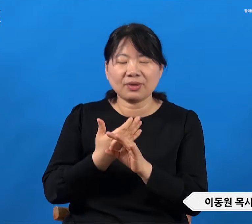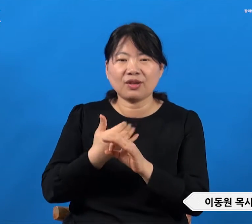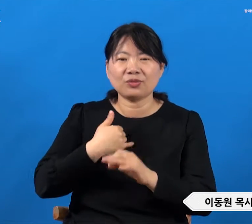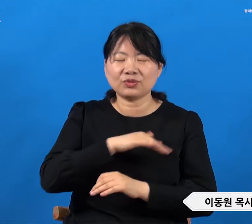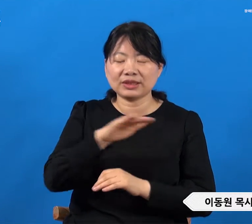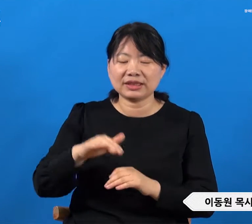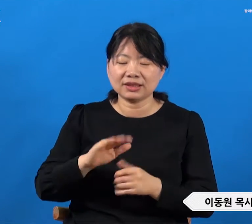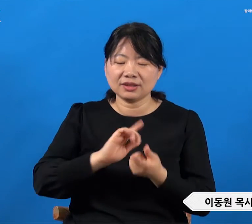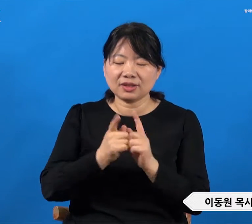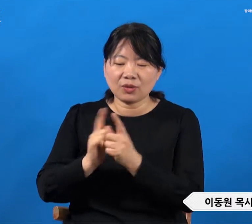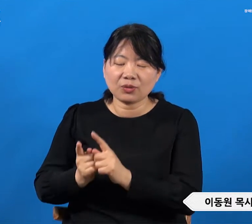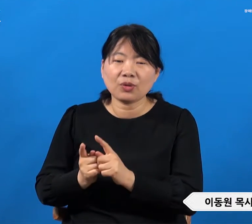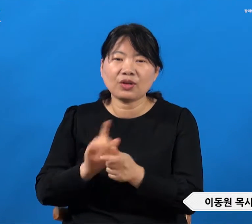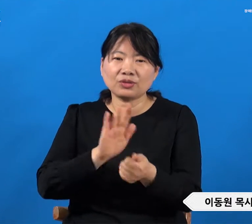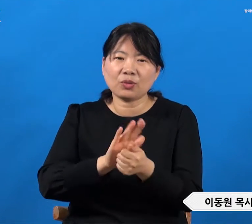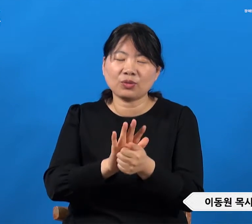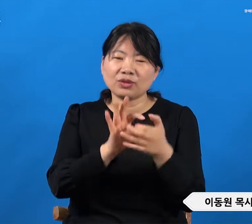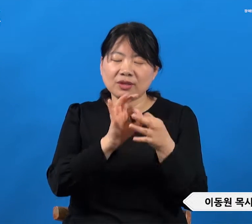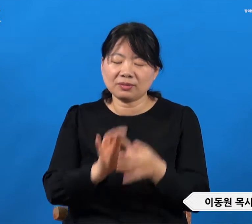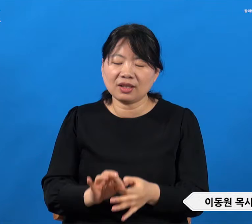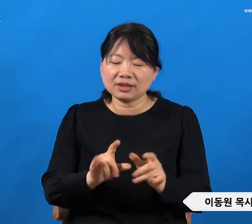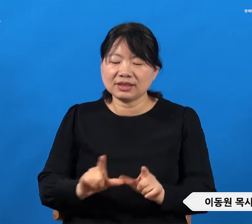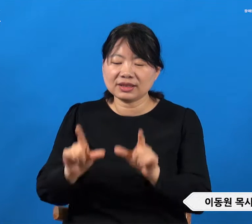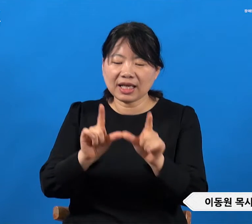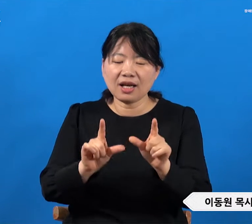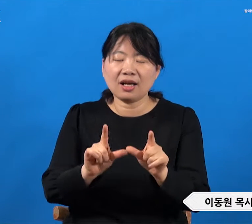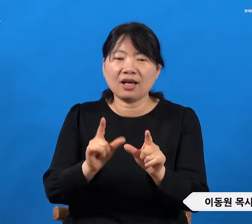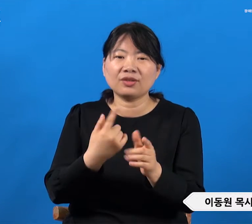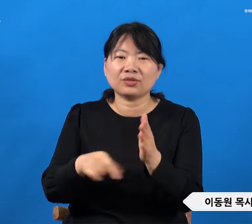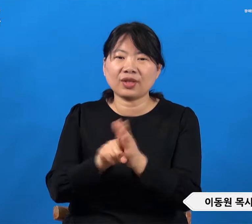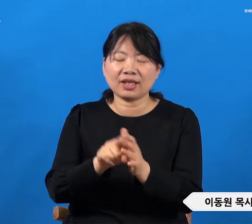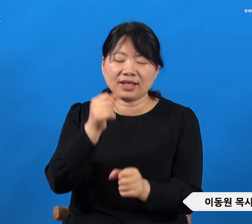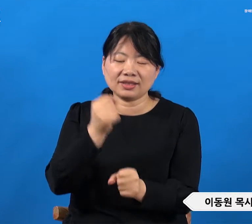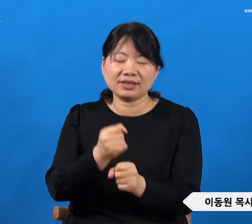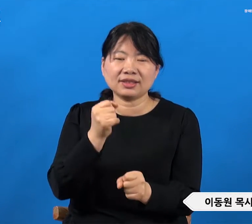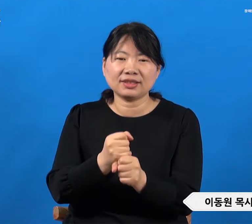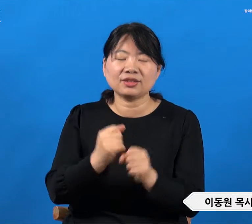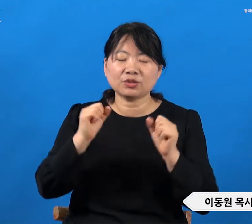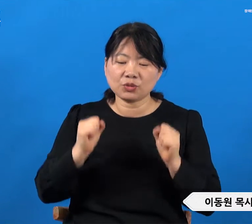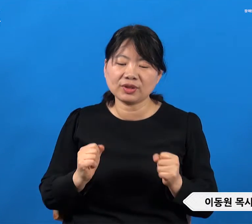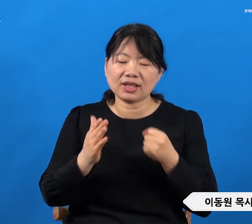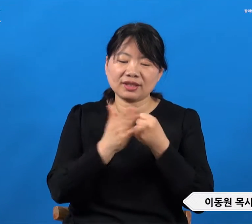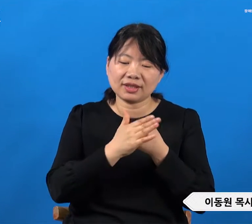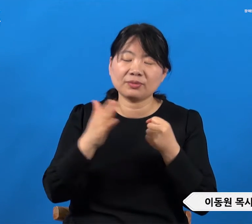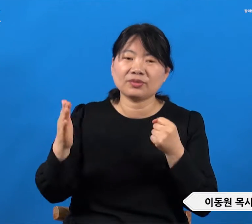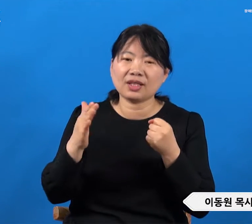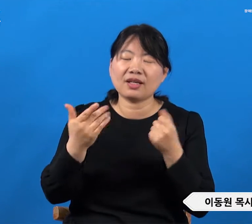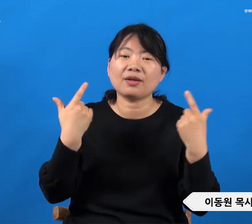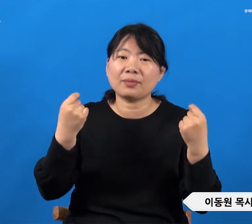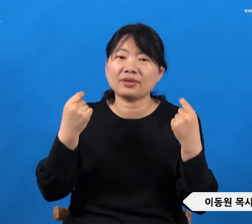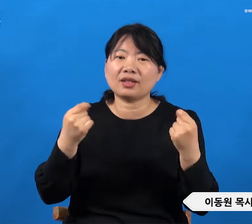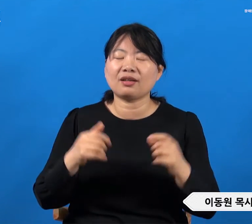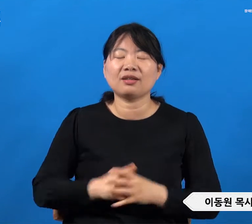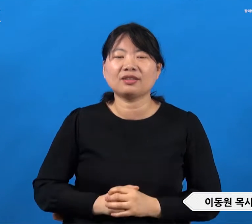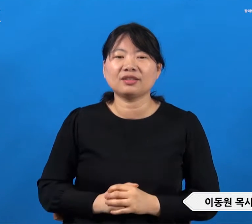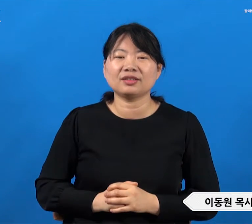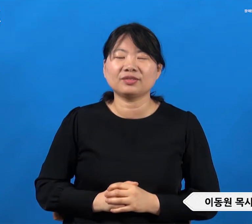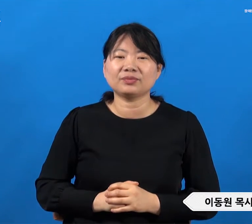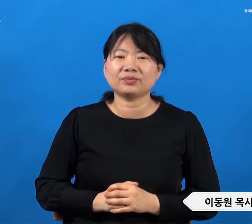왜냐하면 우리는 서로 도우며 살아가도록 그렇게 지음받은 존재이기 때문에